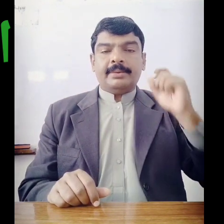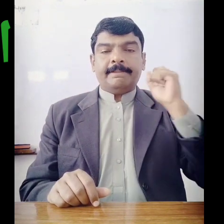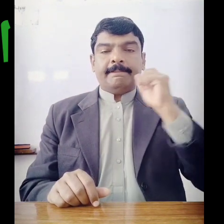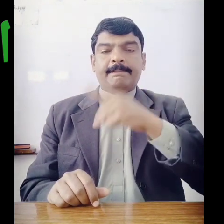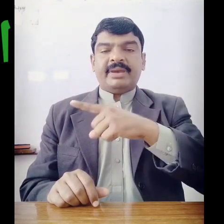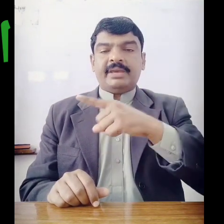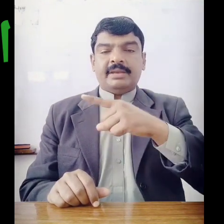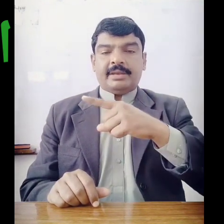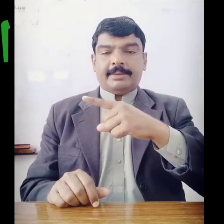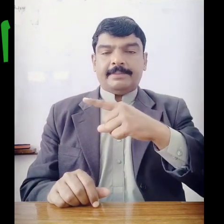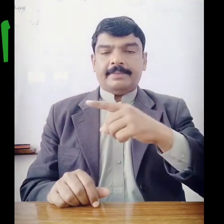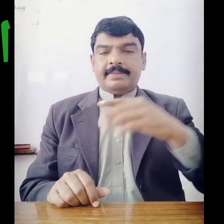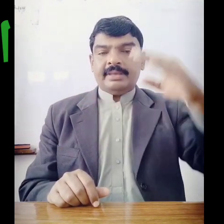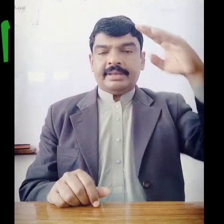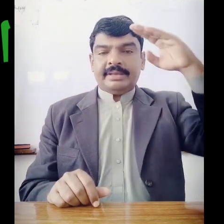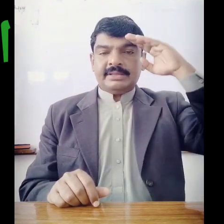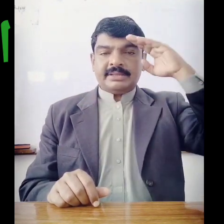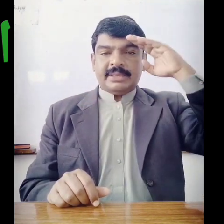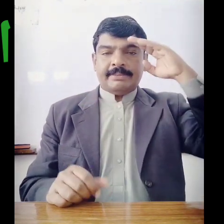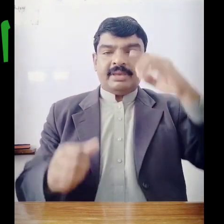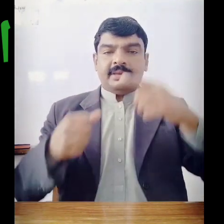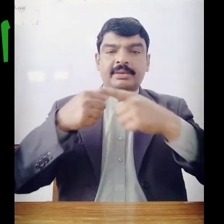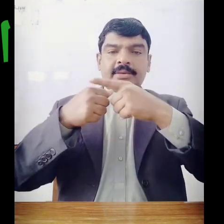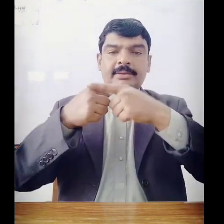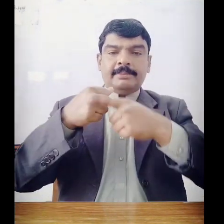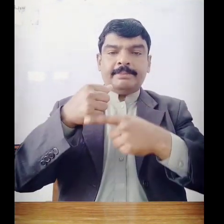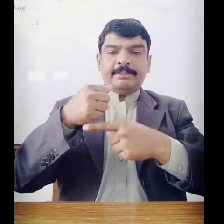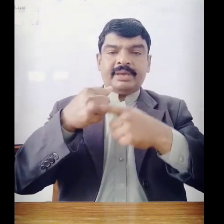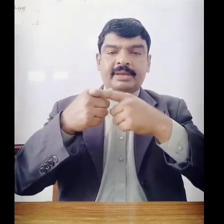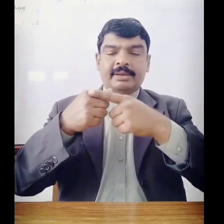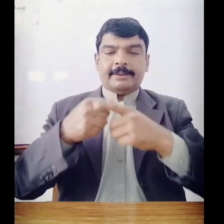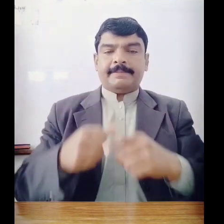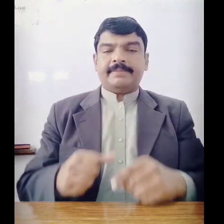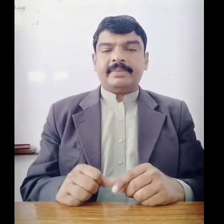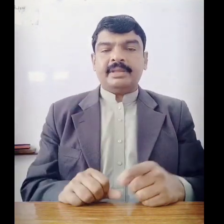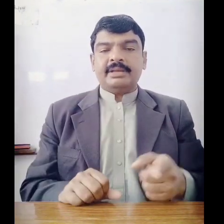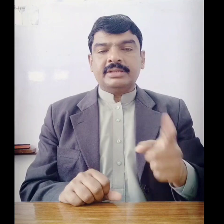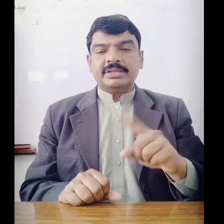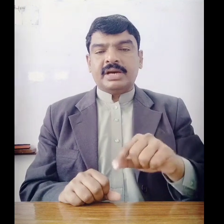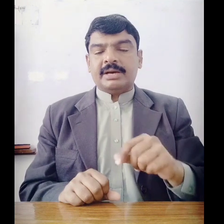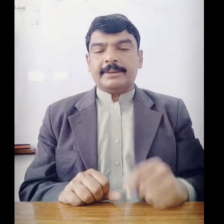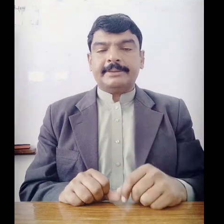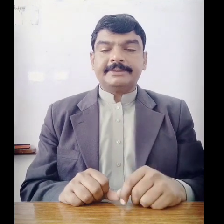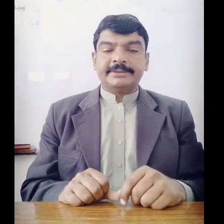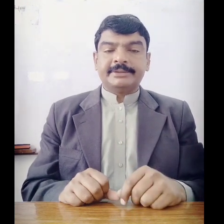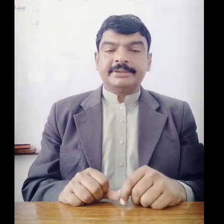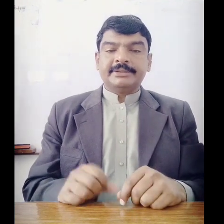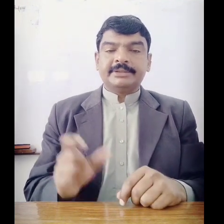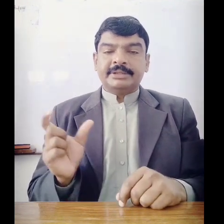इस्लामी महीने, इस्लामी महीने या